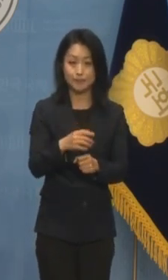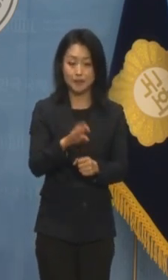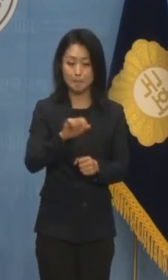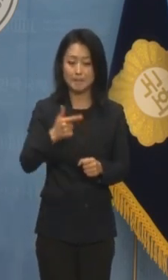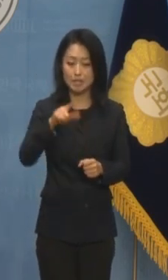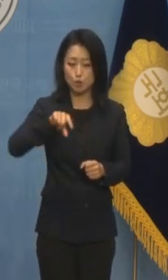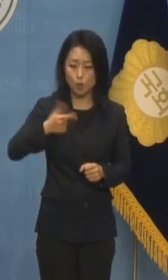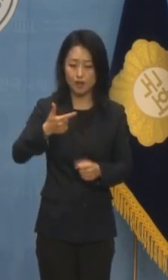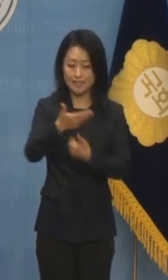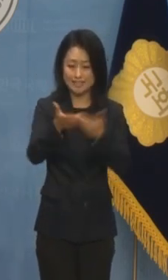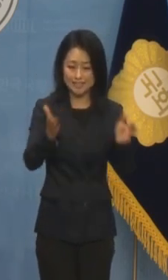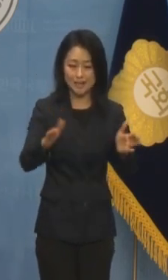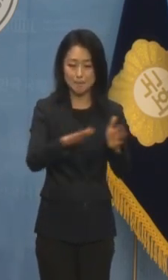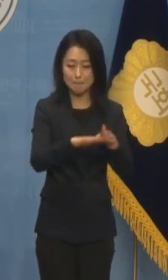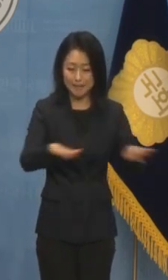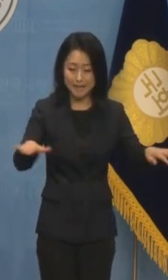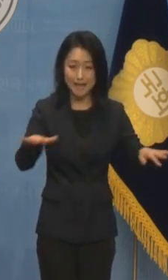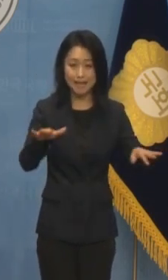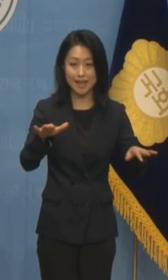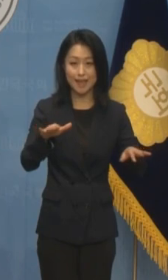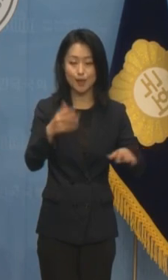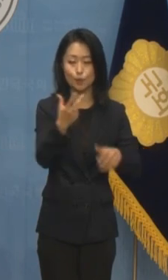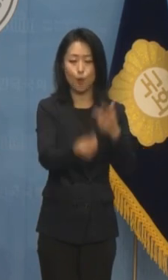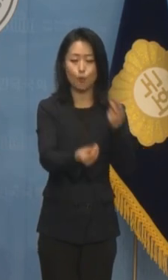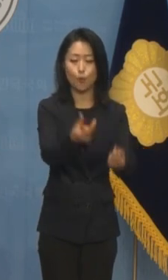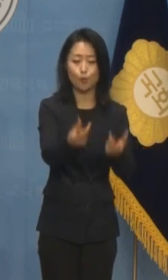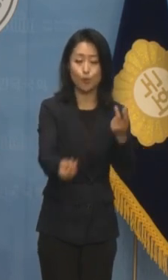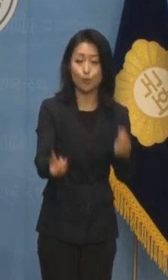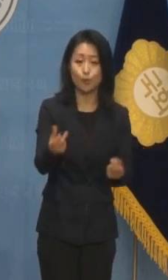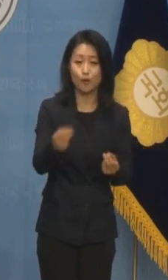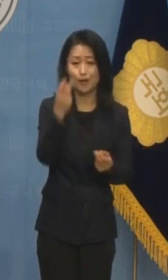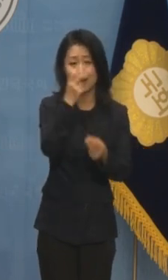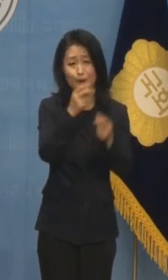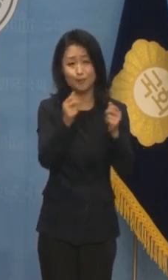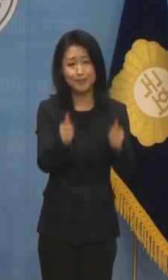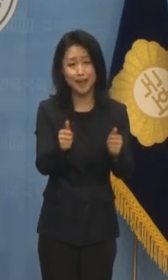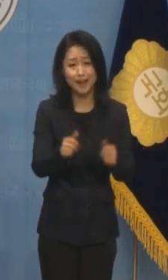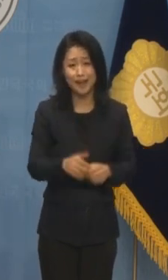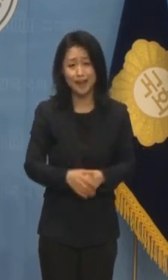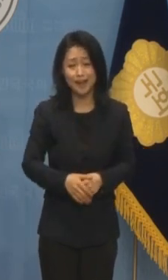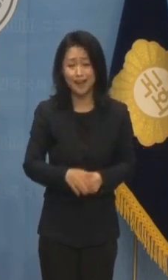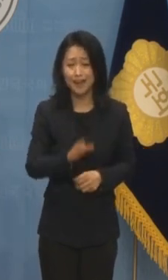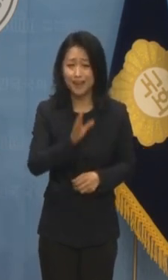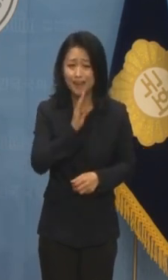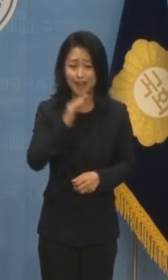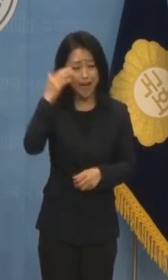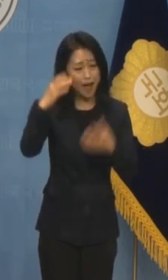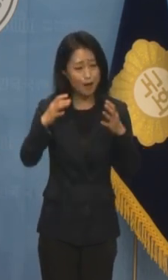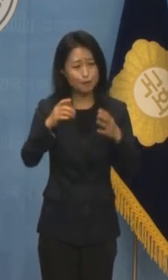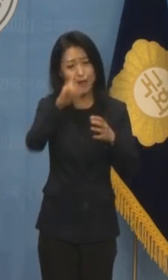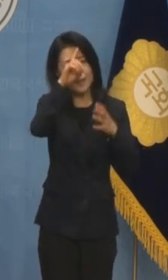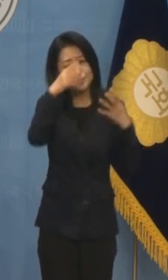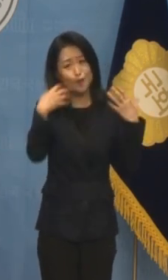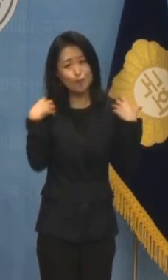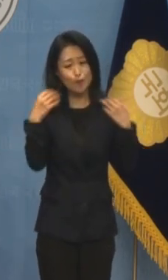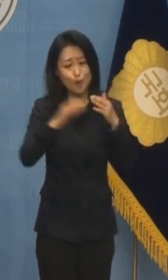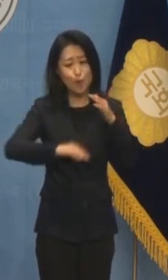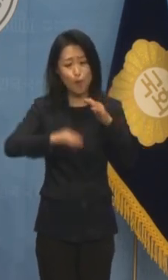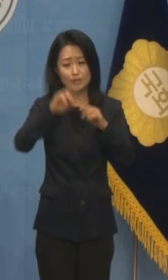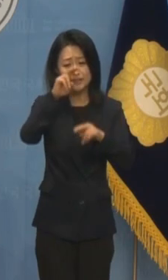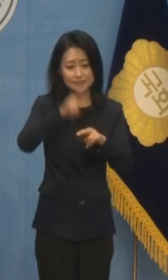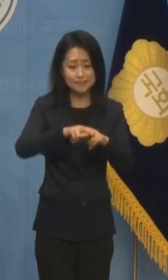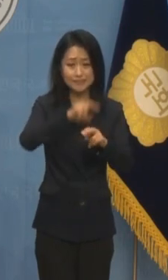바닥에 옹기종기 모여 앉아 함께 똥을 누는 사람들, 이들이 정녕 대한민국 정부가